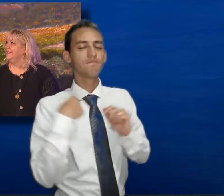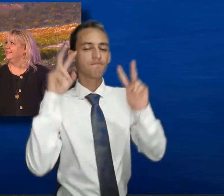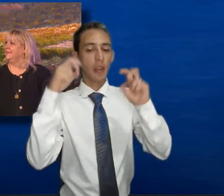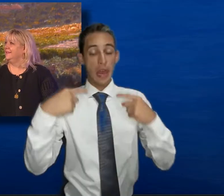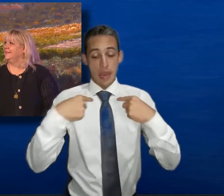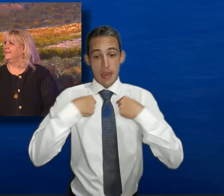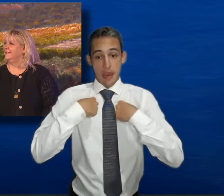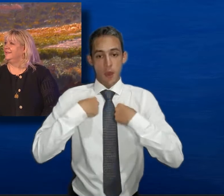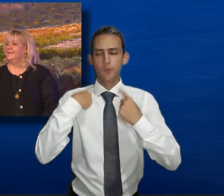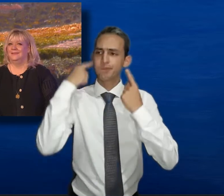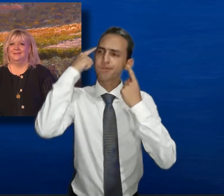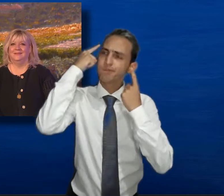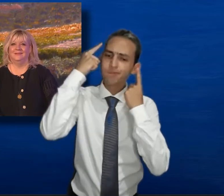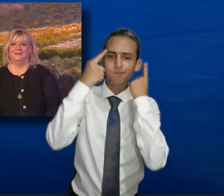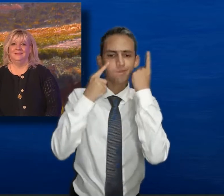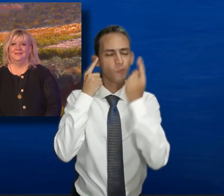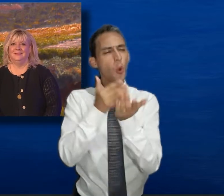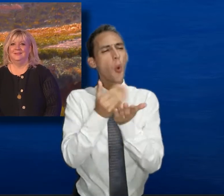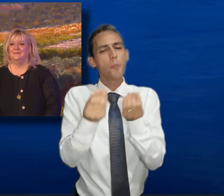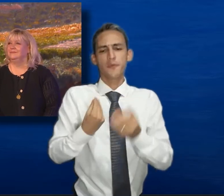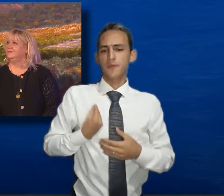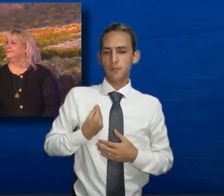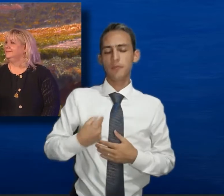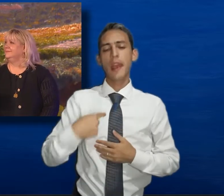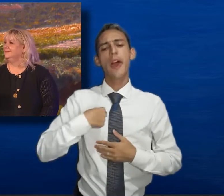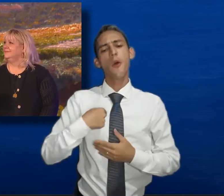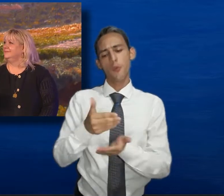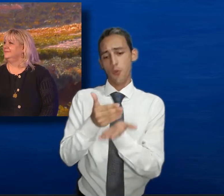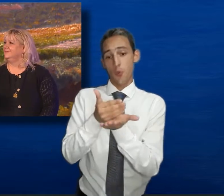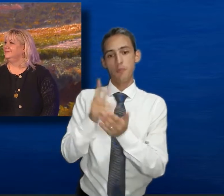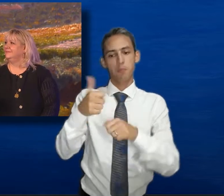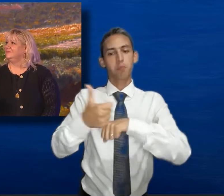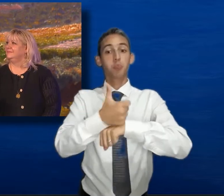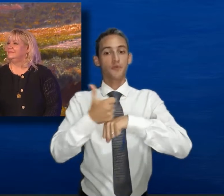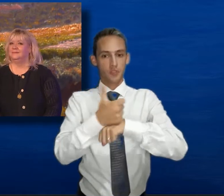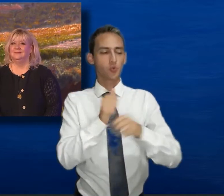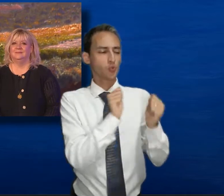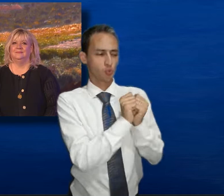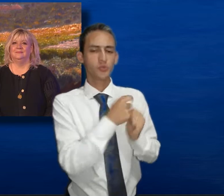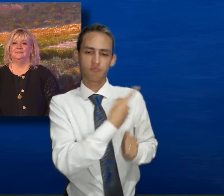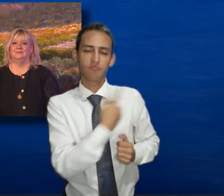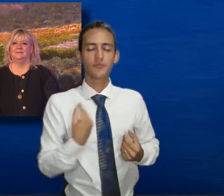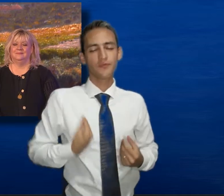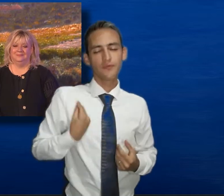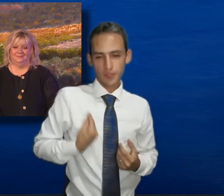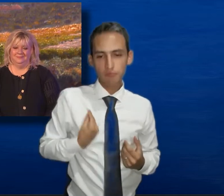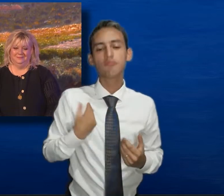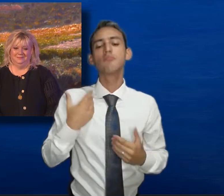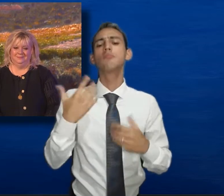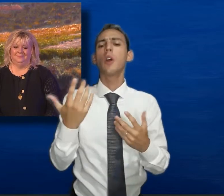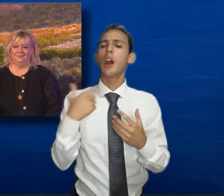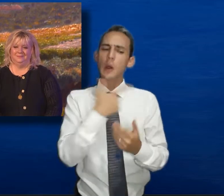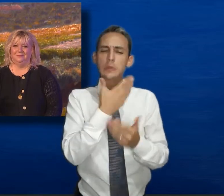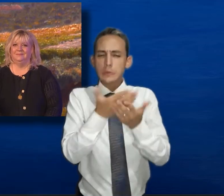fazer. Eu estava assim no início de minha carreira profissional. Comecei minha vida profissional junto com um amigo